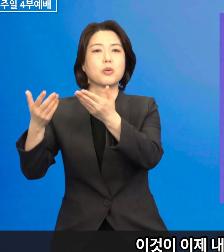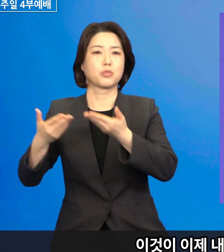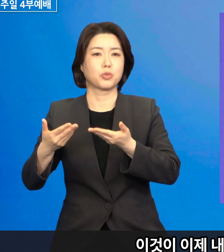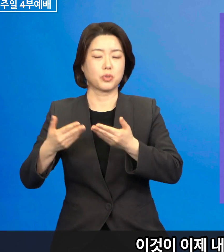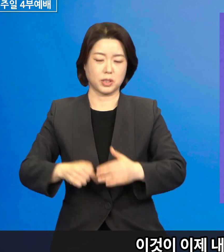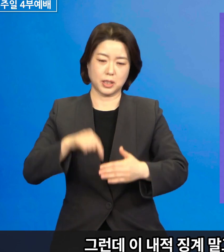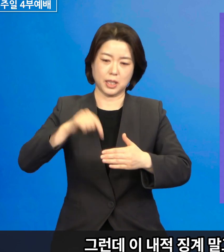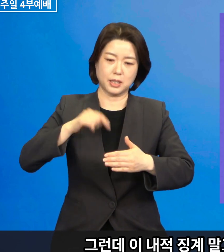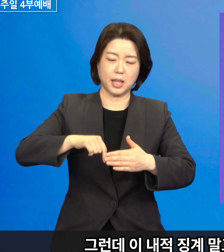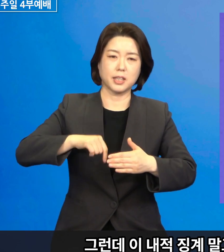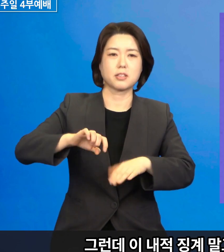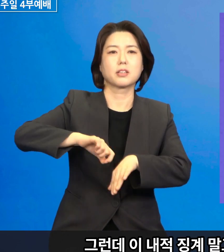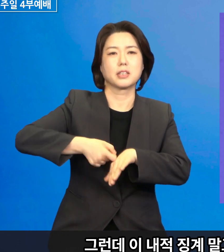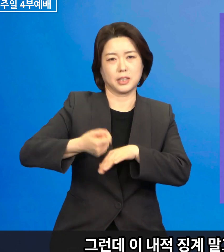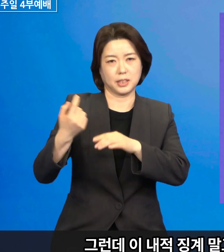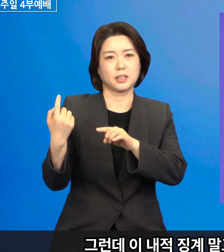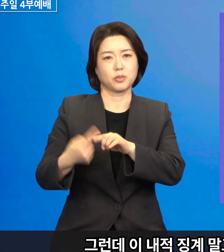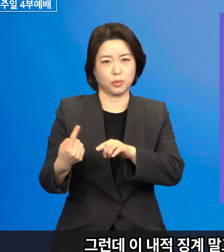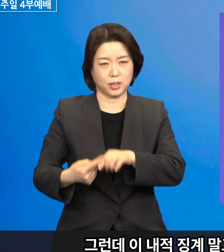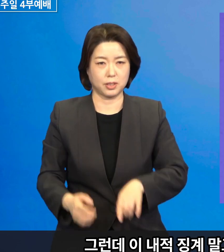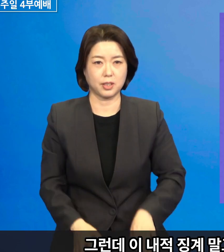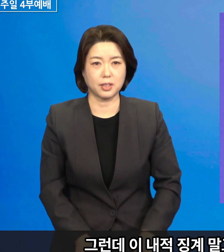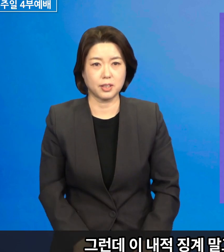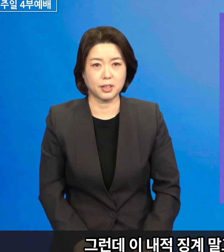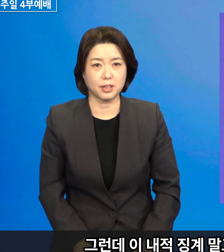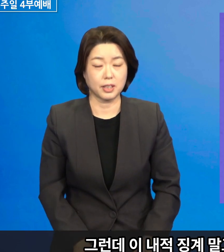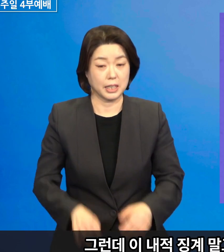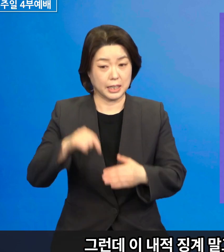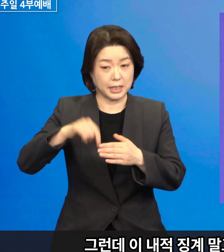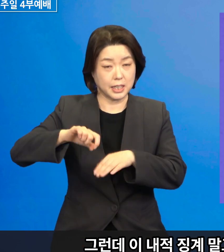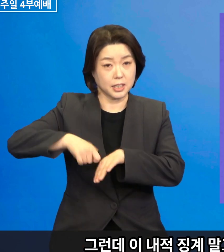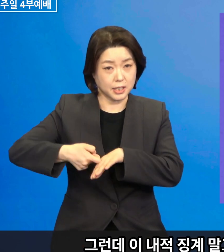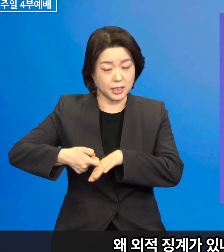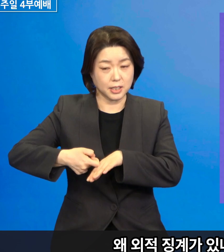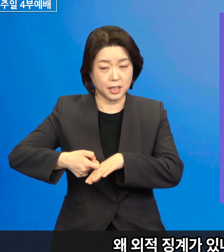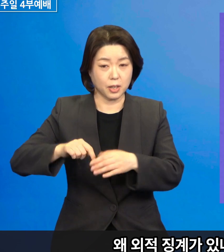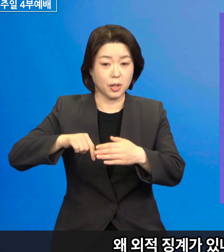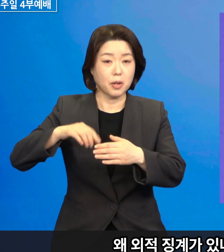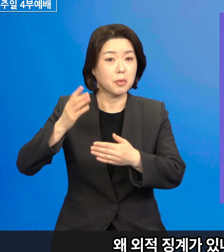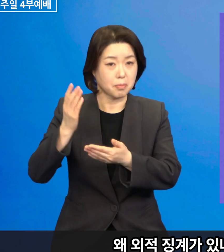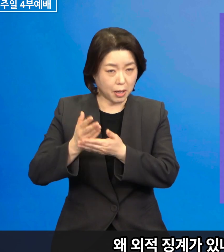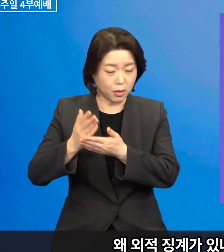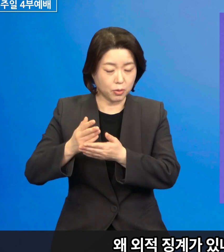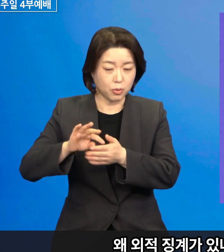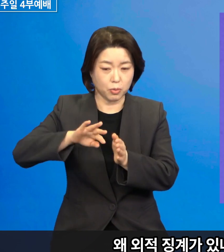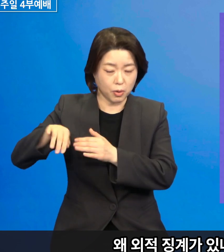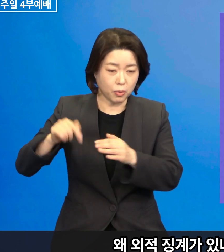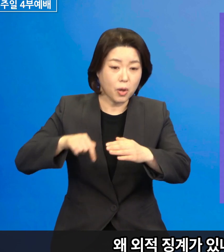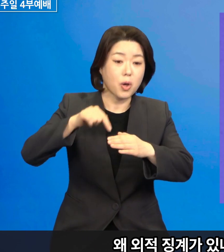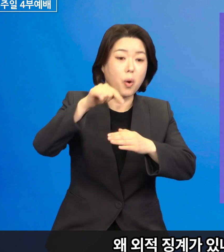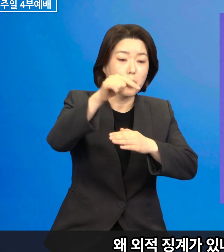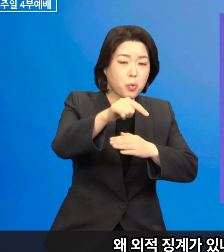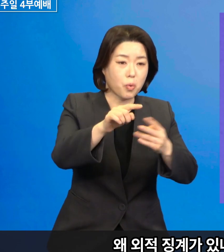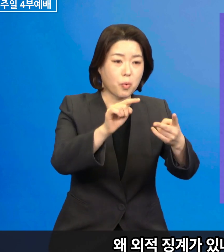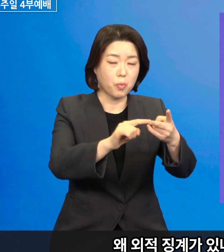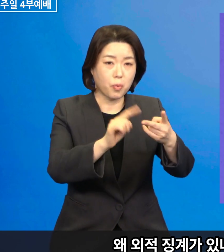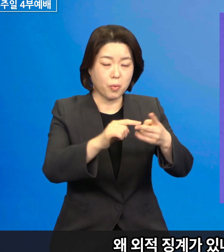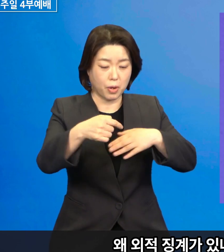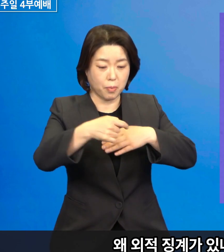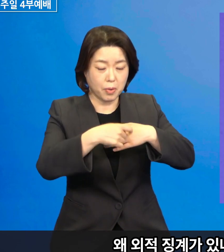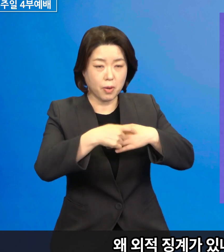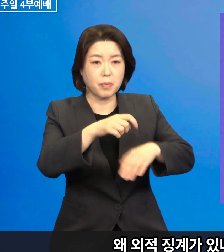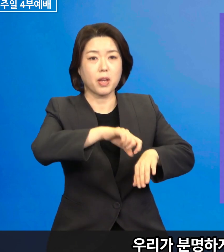내적 징계인 거예요. 그런데 이 내적 징계 말고도 외적 징계가 있습니다. 왜 외적 징계가 있냐면 말씀을 거부할